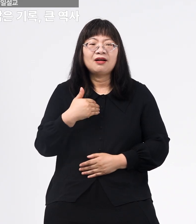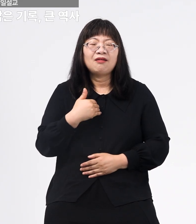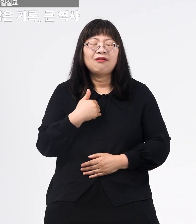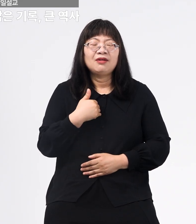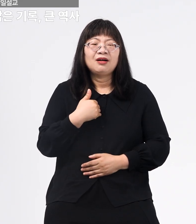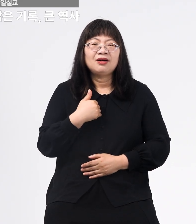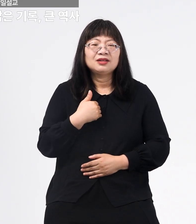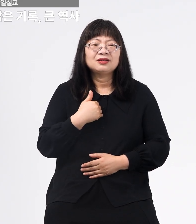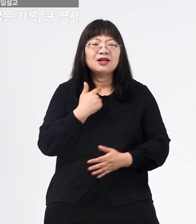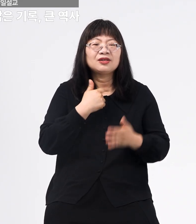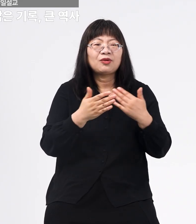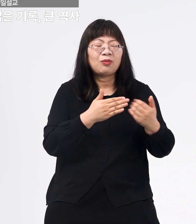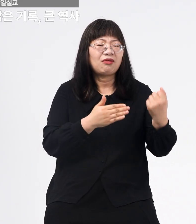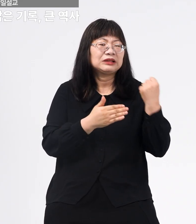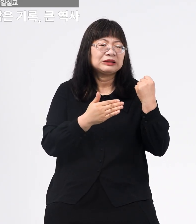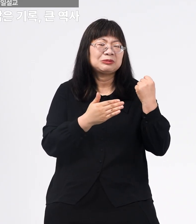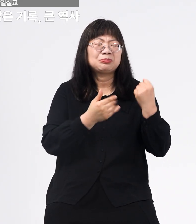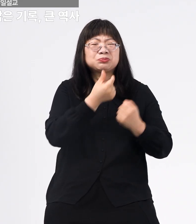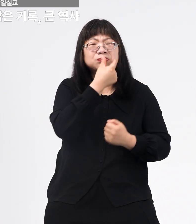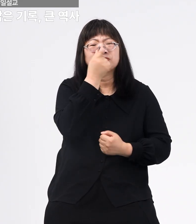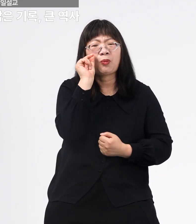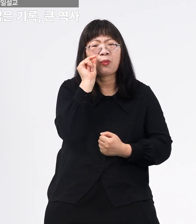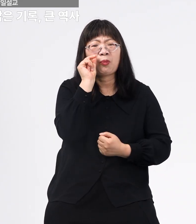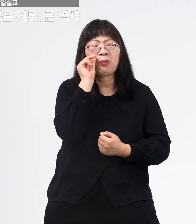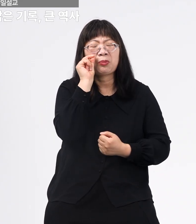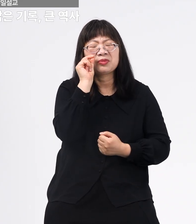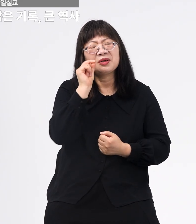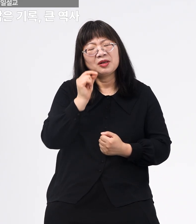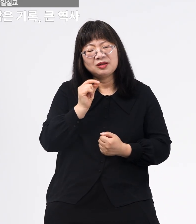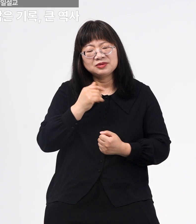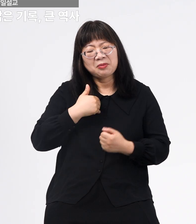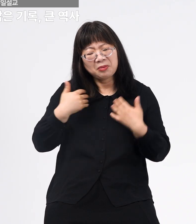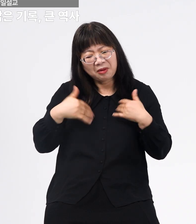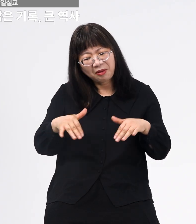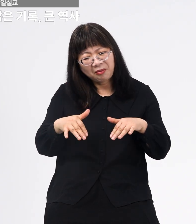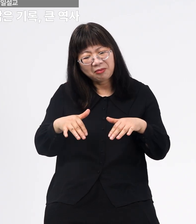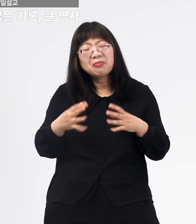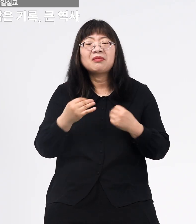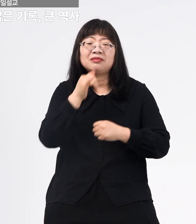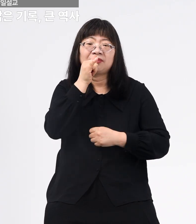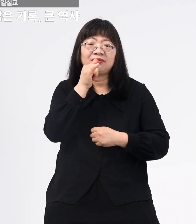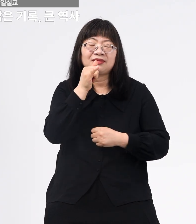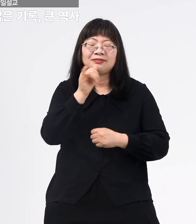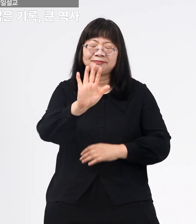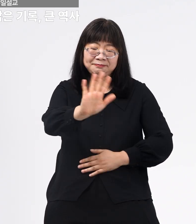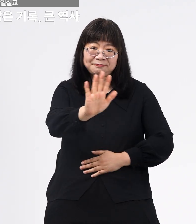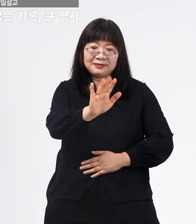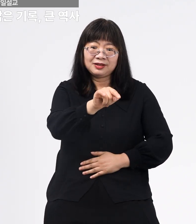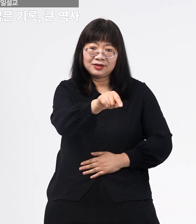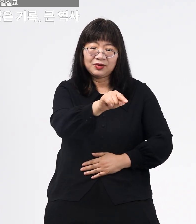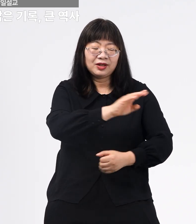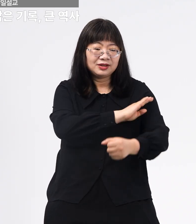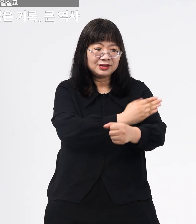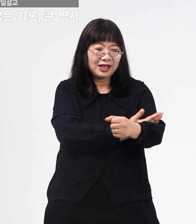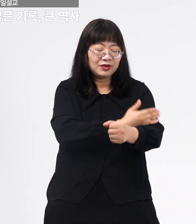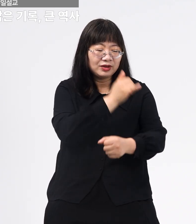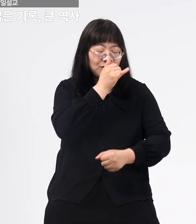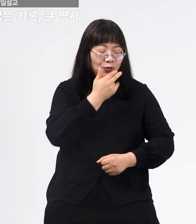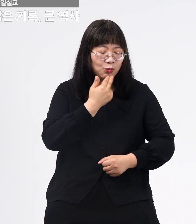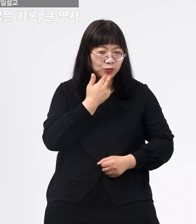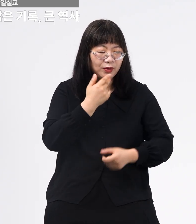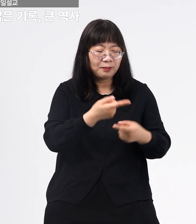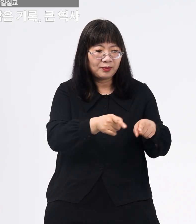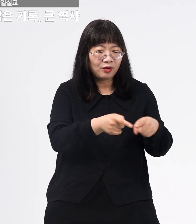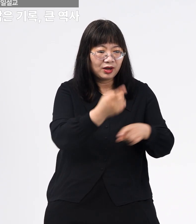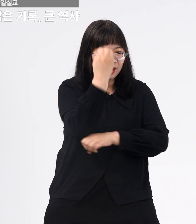스펙이 아직 모자란데, 나는 이런 점이 약점인데, 아니에요. 그게 자격의 유무를 따질 수가